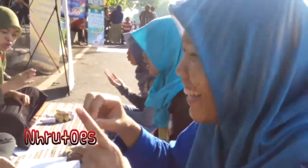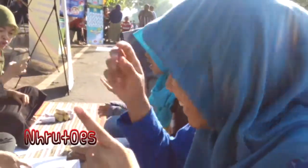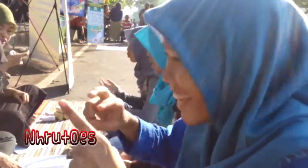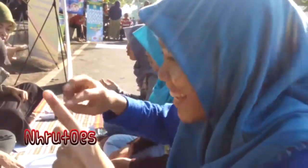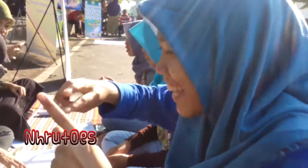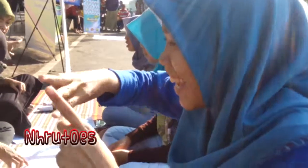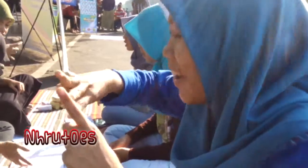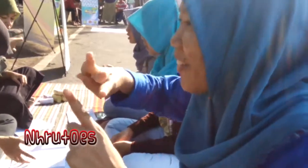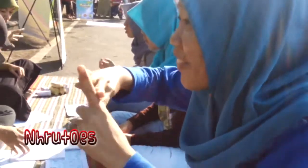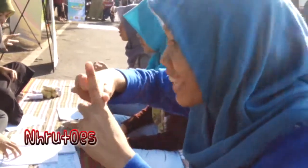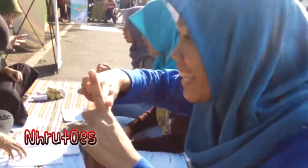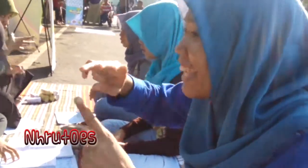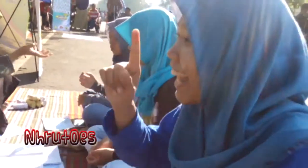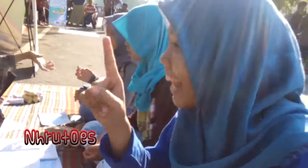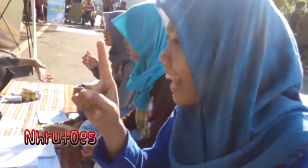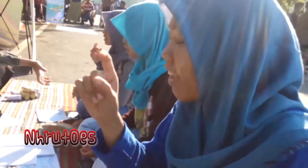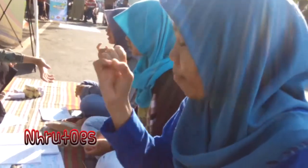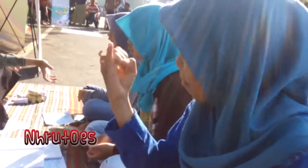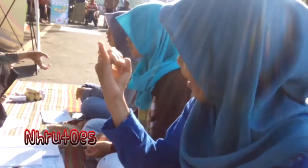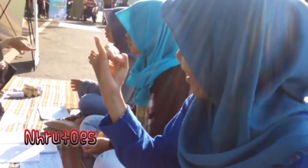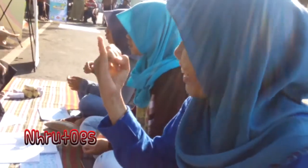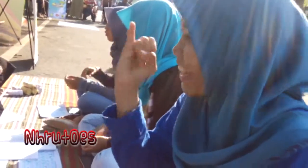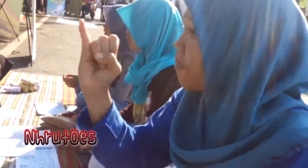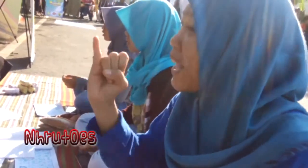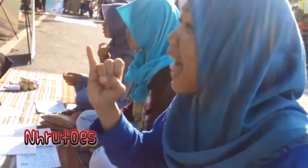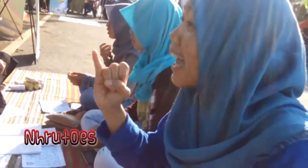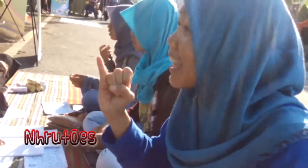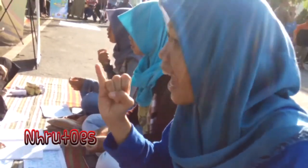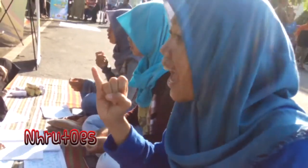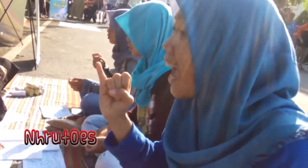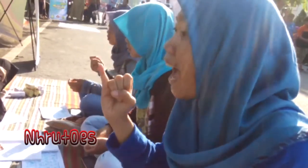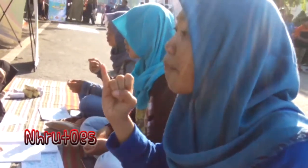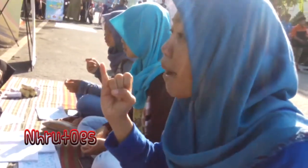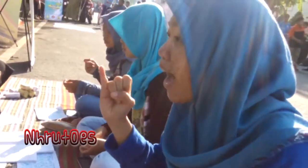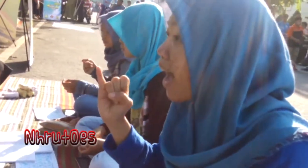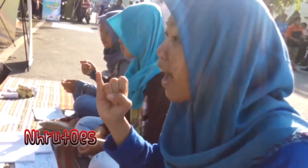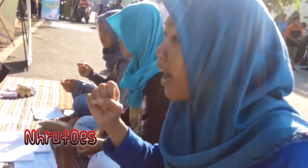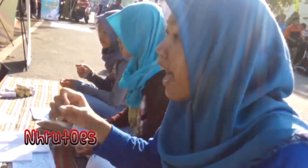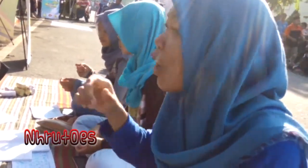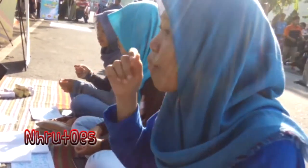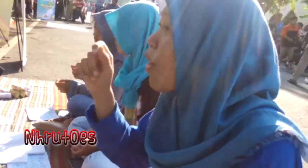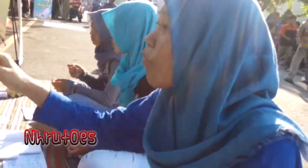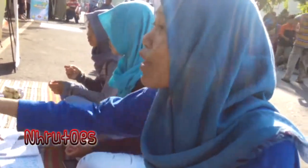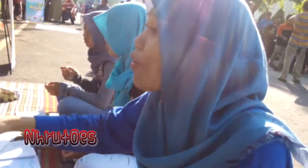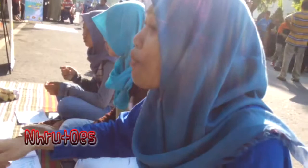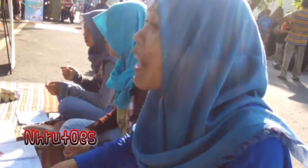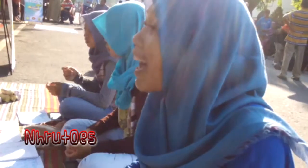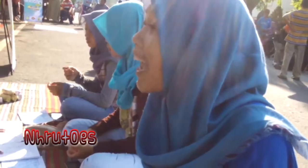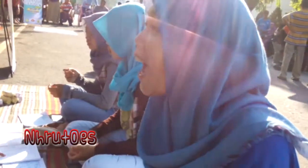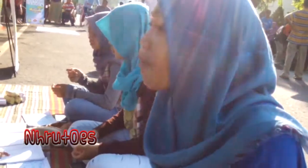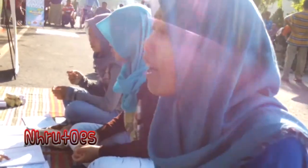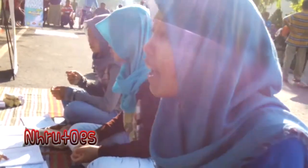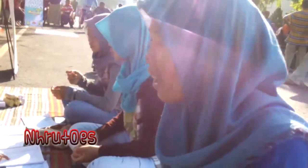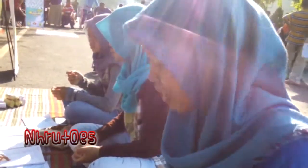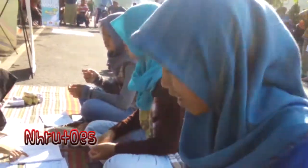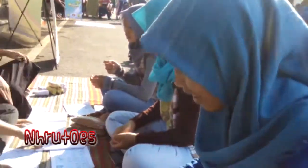orang tua yang anaknya di Fabel, berarti harus kita kasih tahu bahwa Anda memiliki anak di